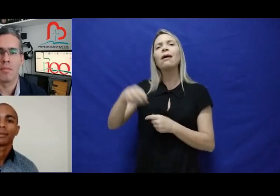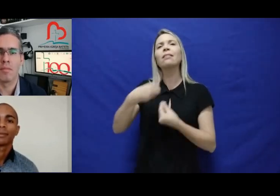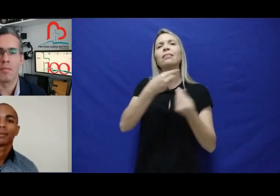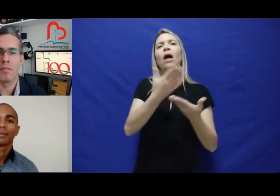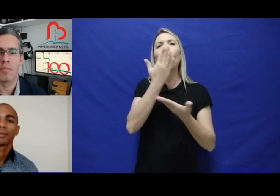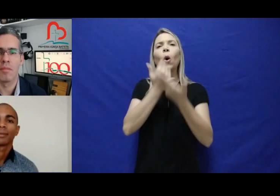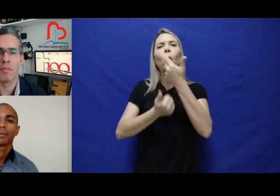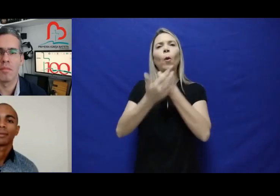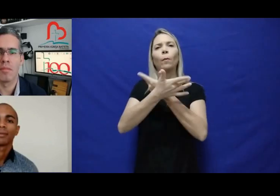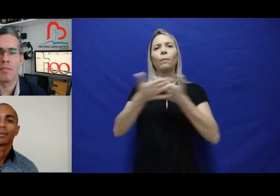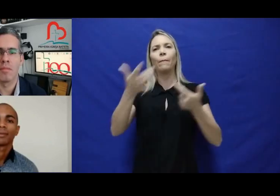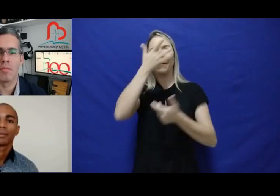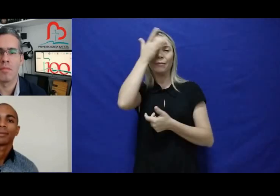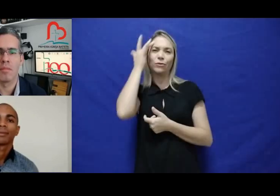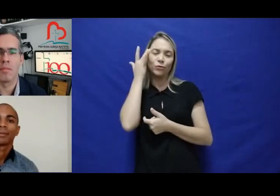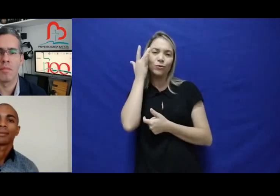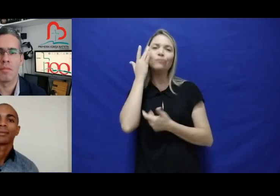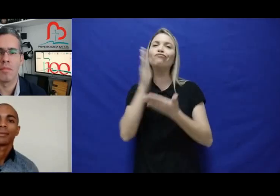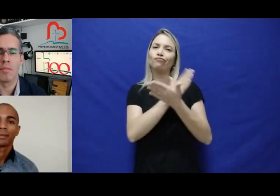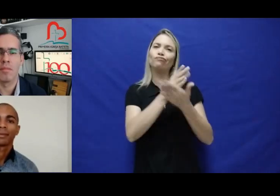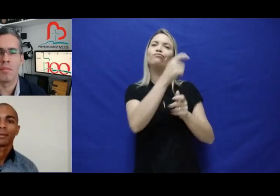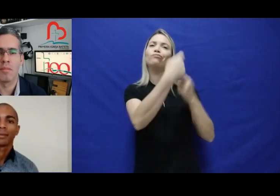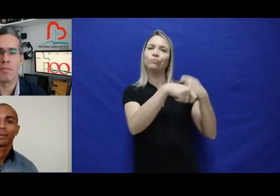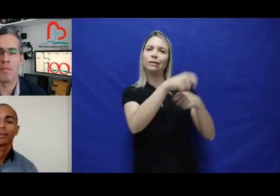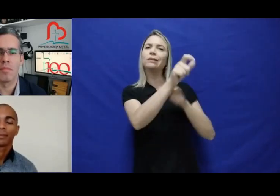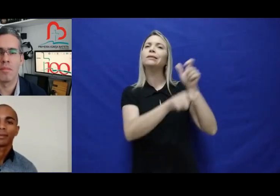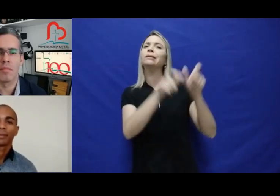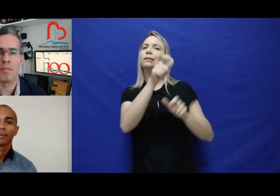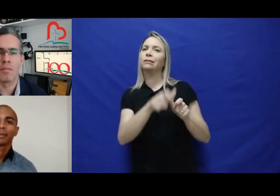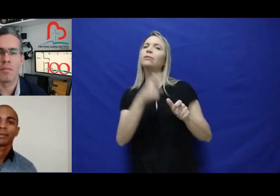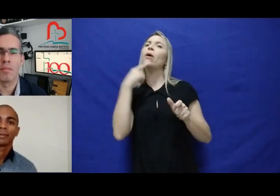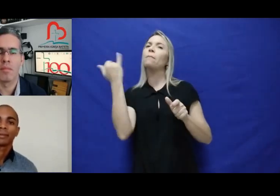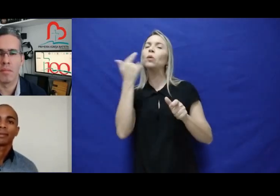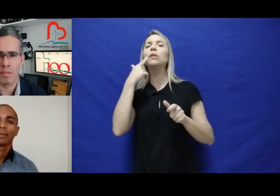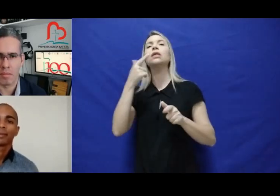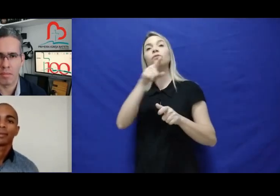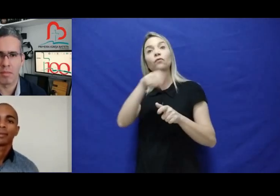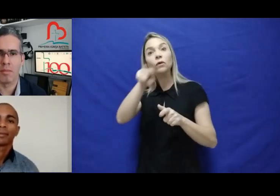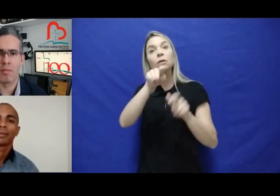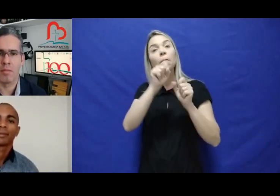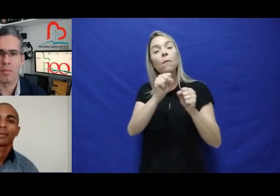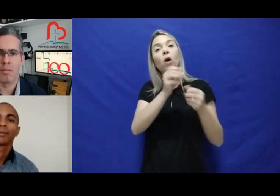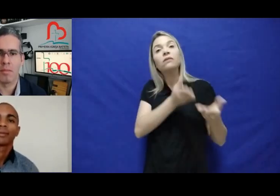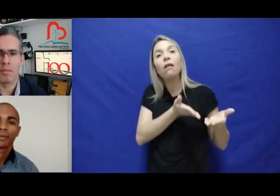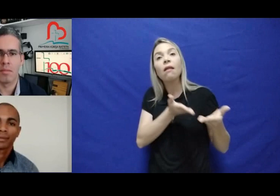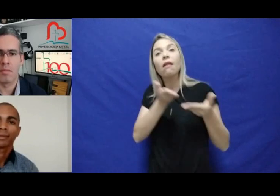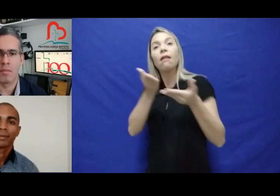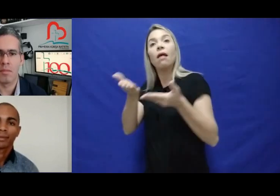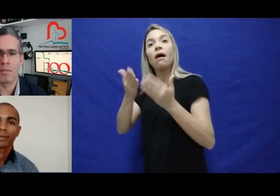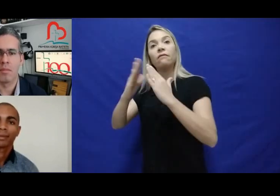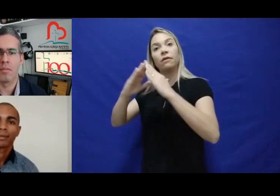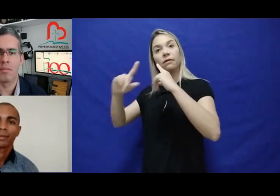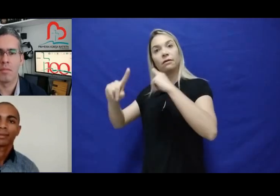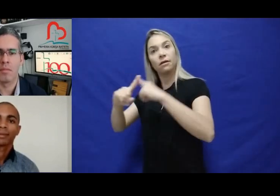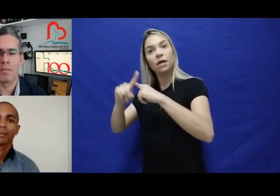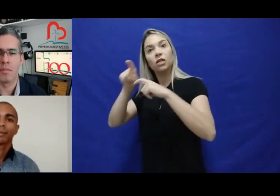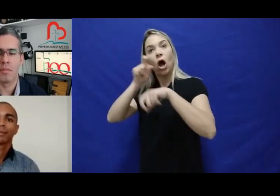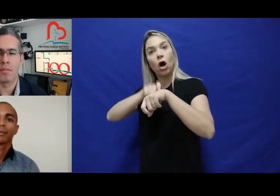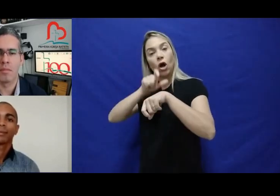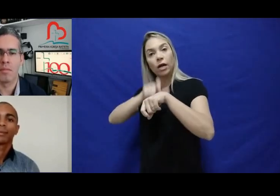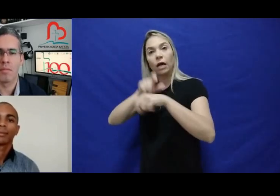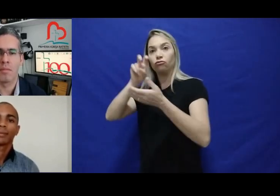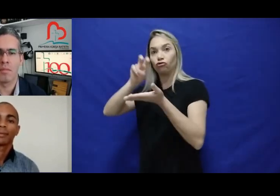doações de alimentos e de cestas básicas, a fim de atendermos aqueles que precisam. É com alegria que eu digo a